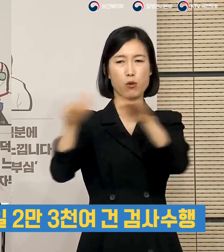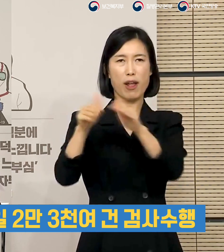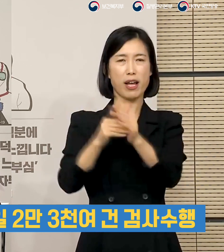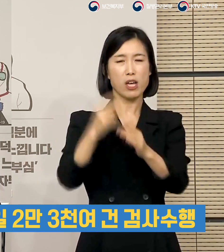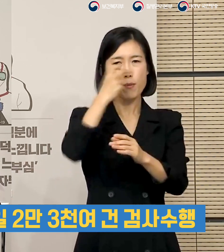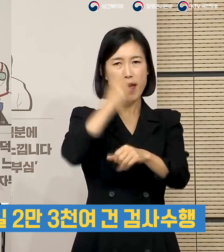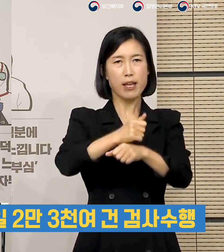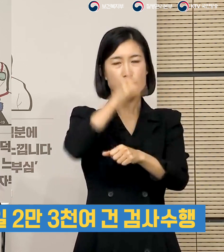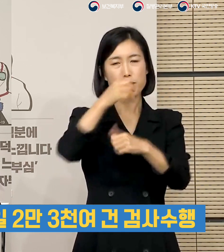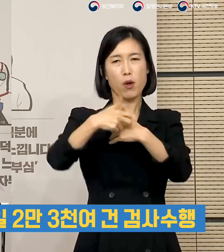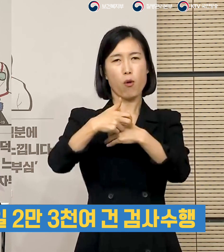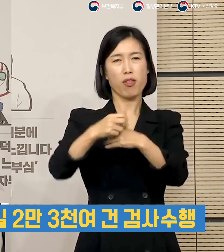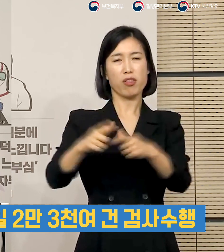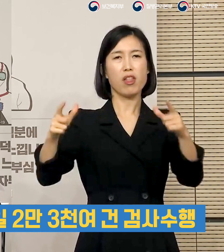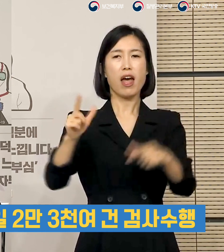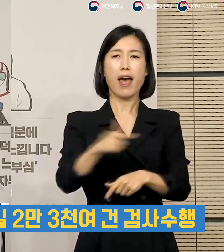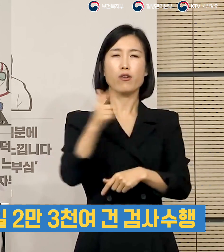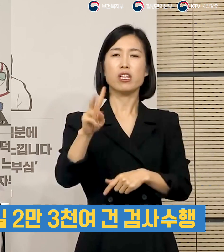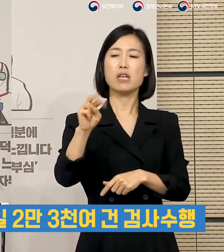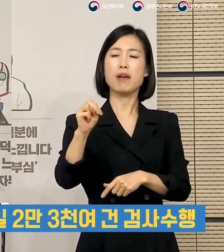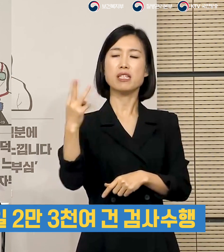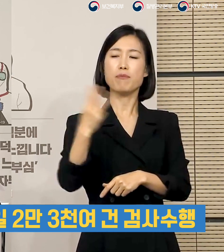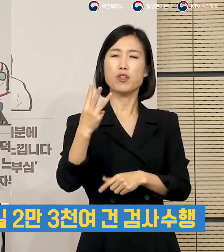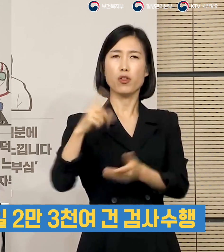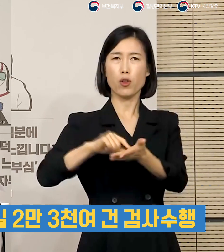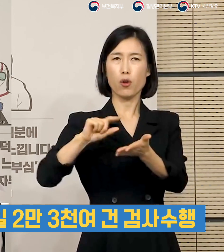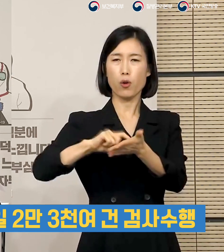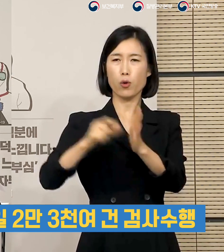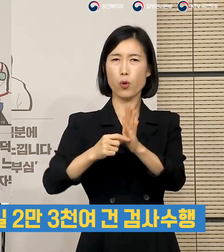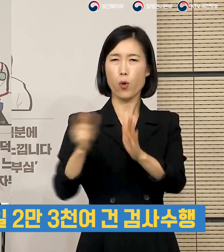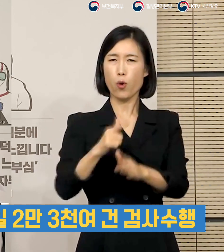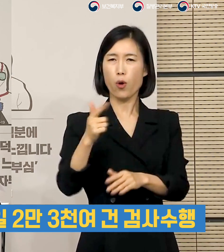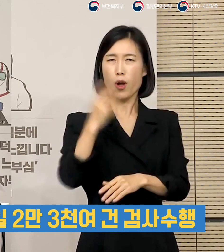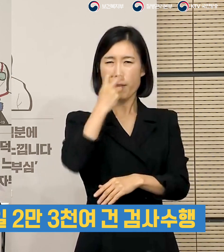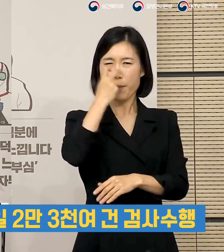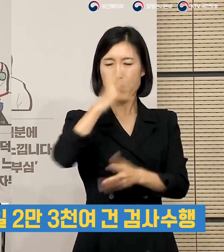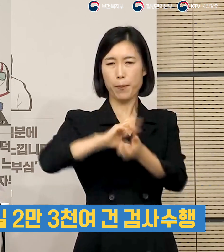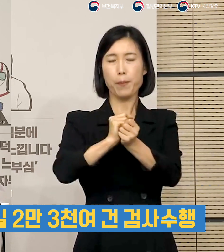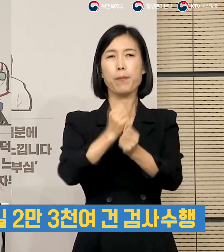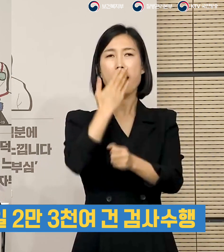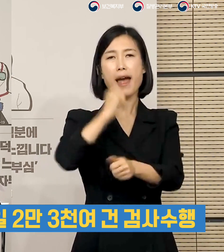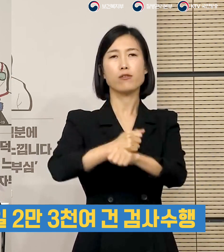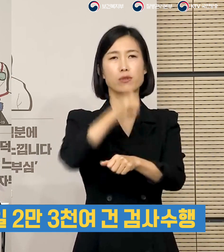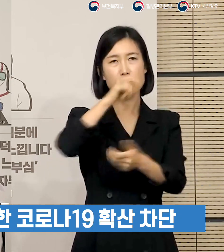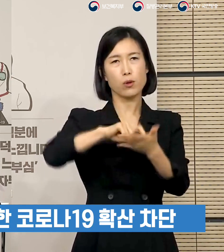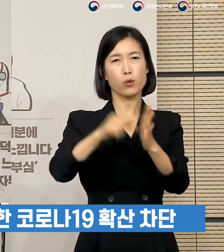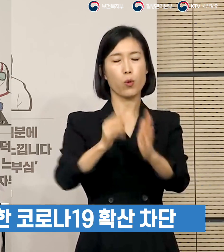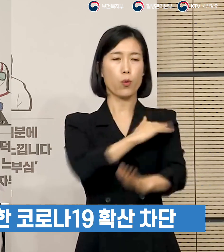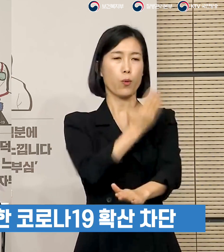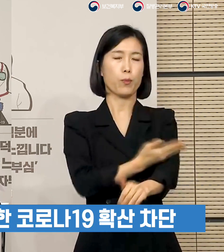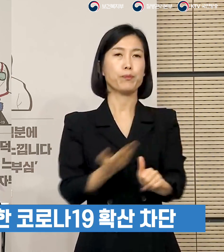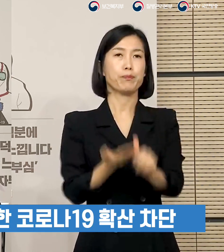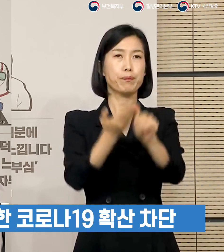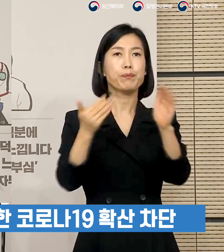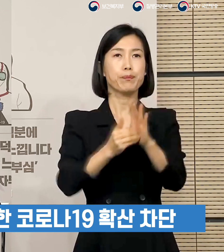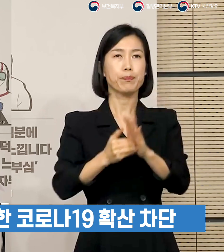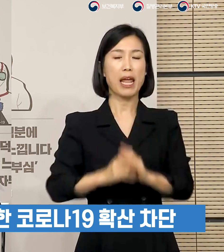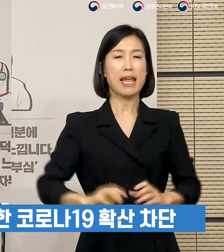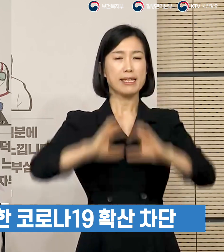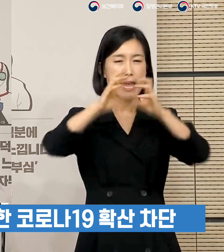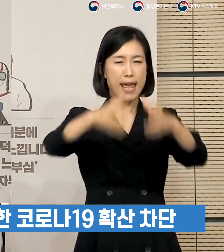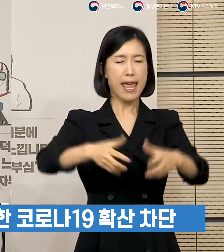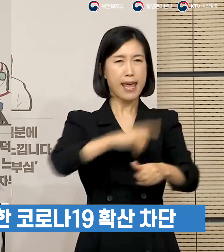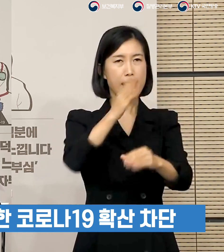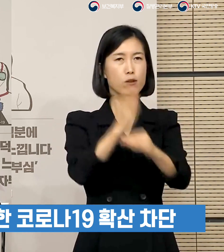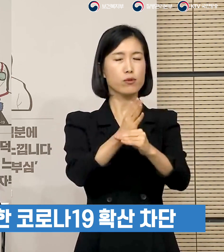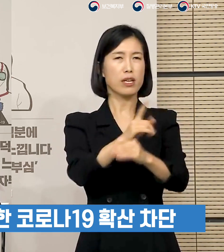확대하여 1일 2만 3천여 건의 검사 수행이 가능한 인프라를 갖추었습니다. 이는 전 세계에서도 가장